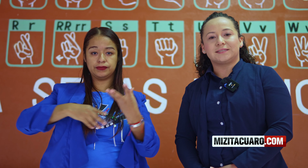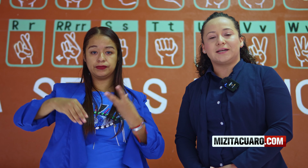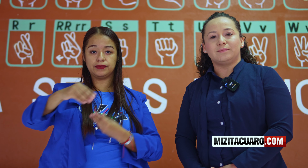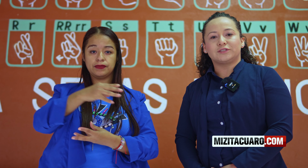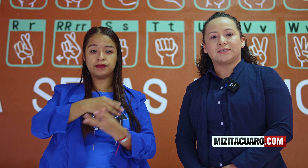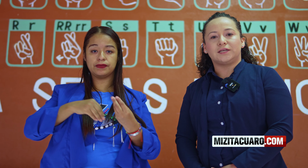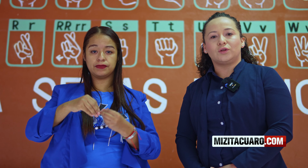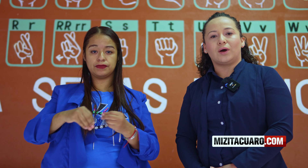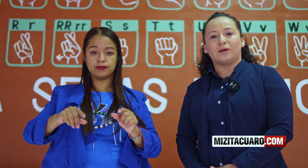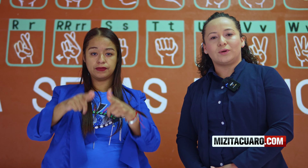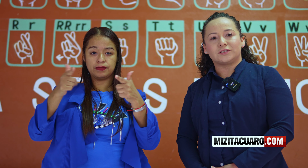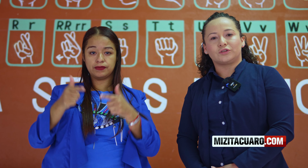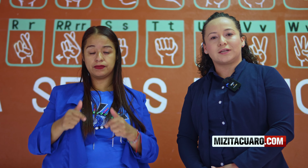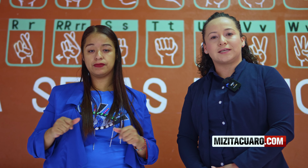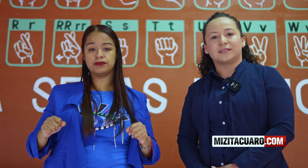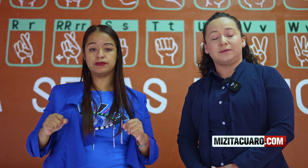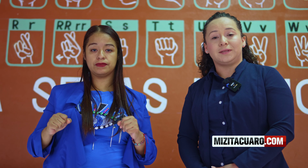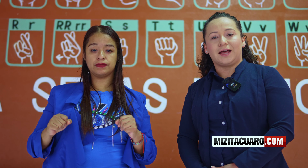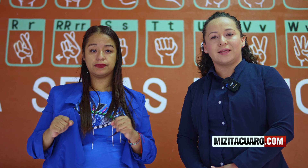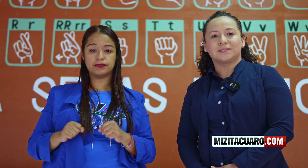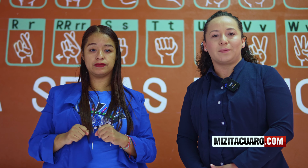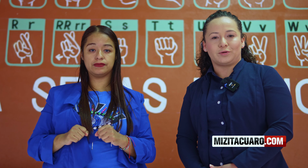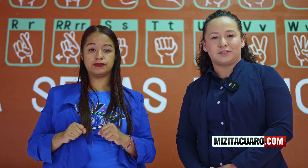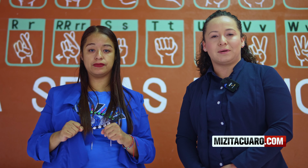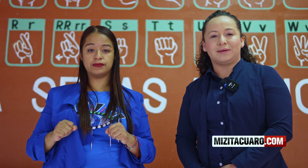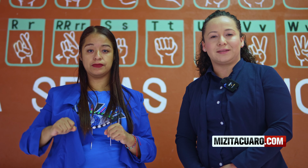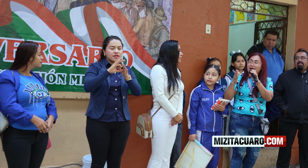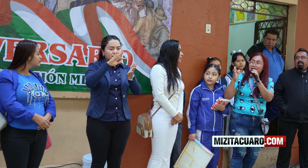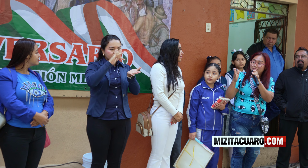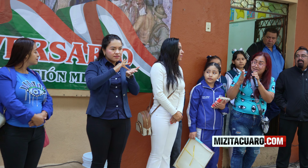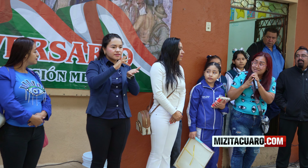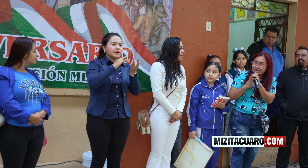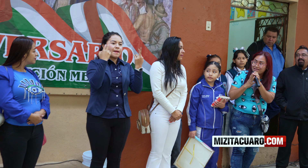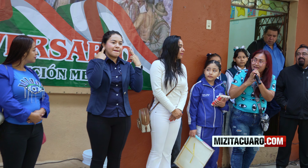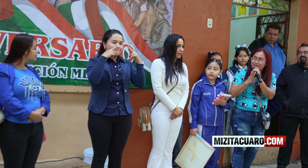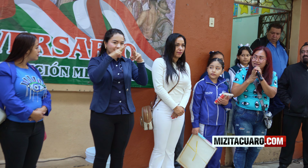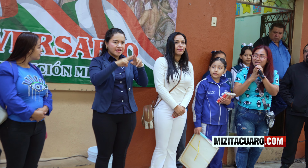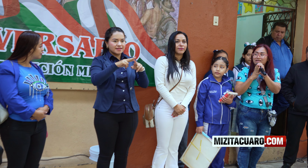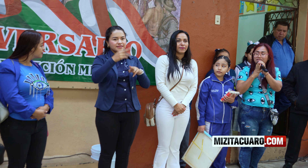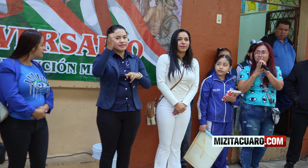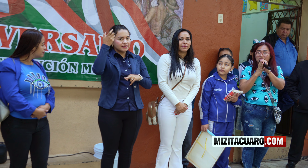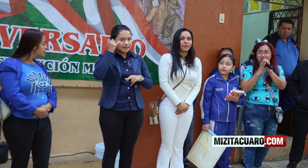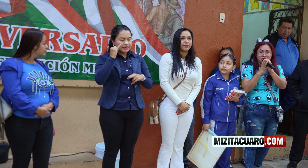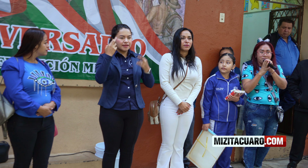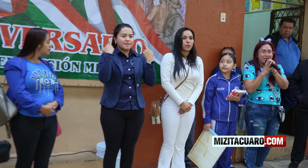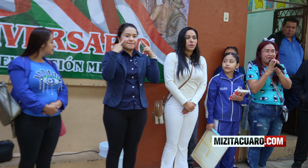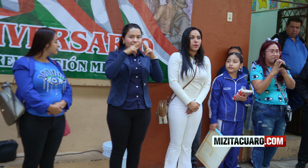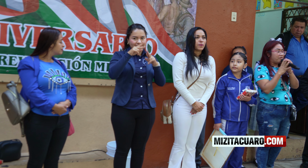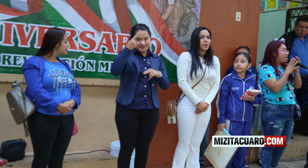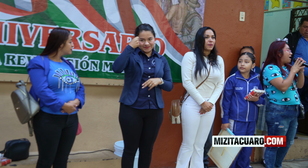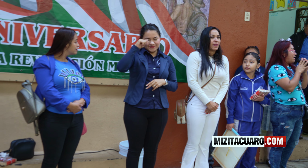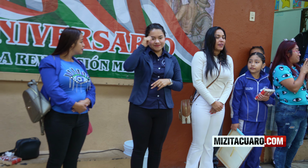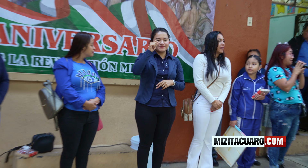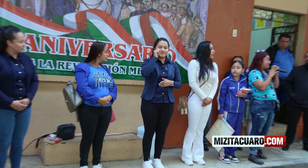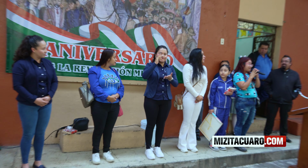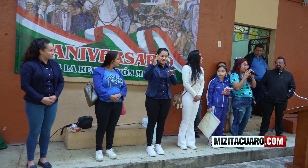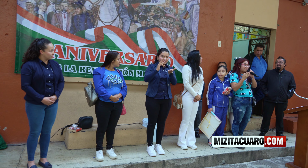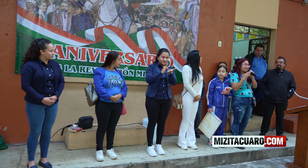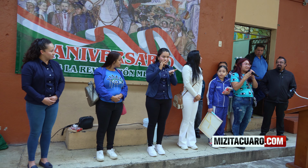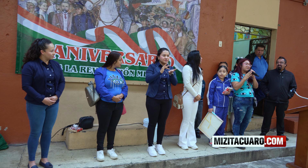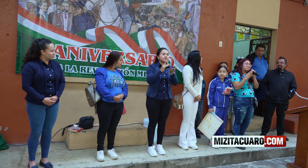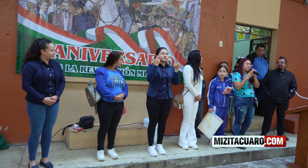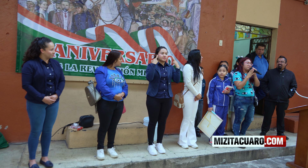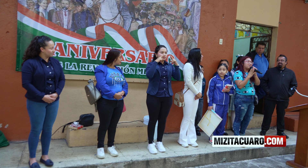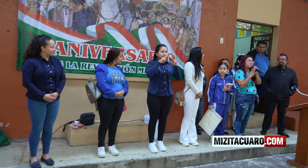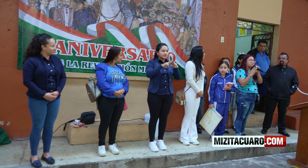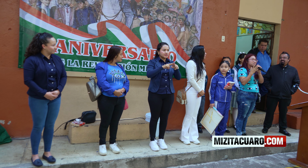semana estaremos haciendo algunas otras actividades que próximamente les informaremos. Una de ellas será una conferencia que